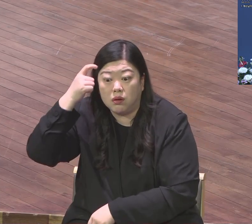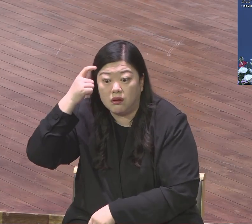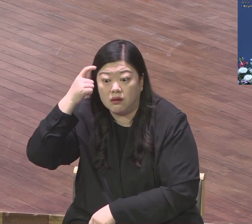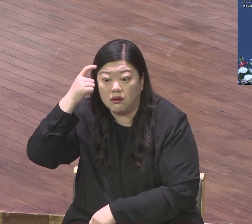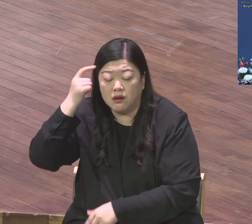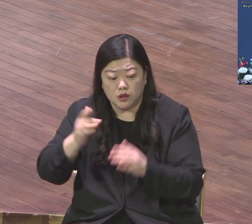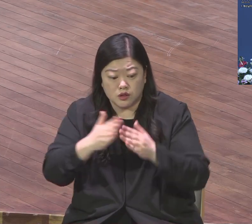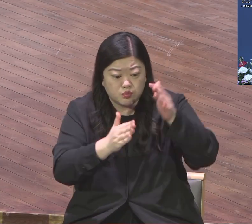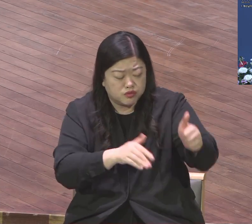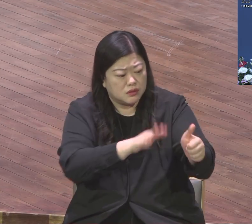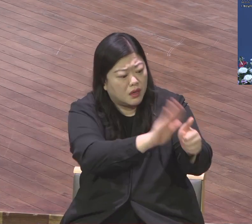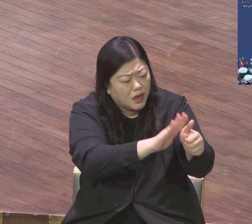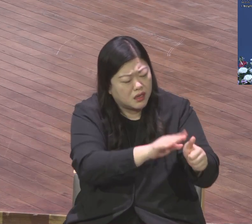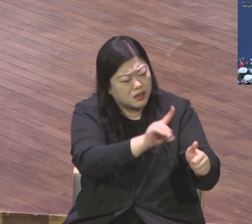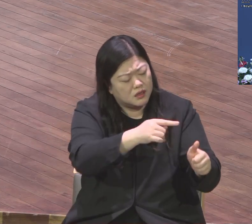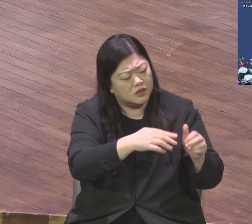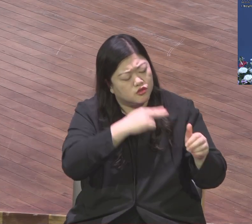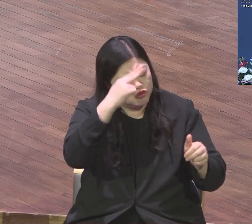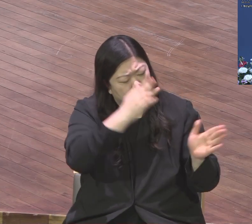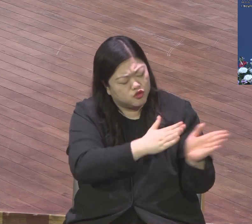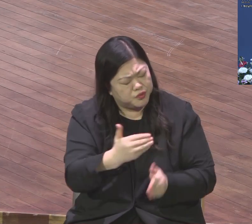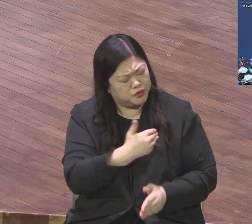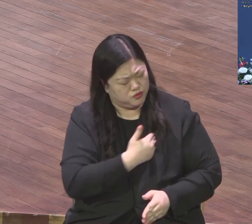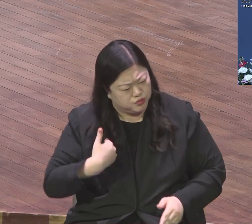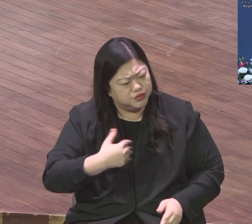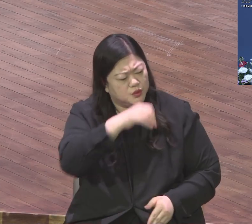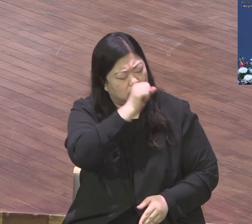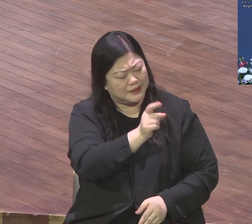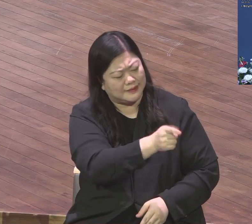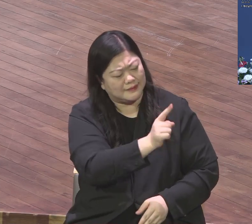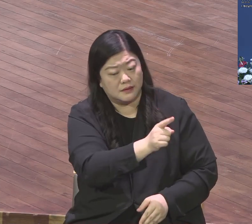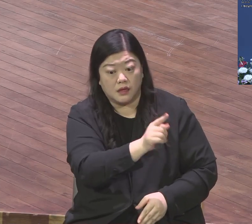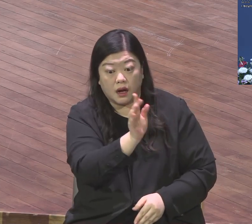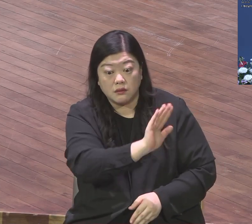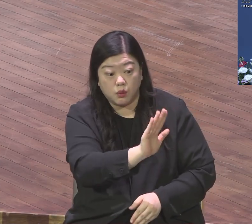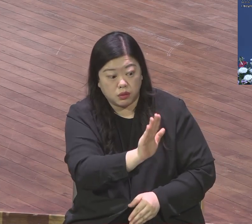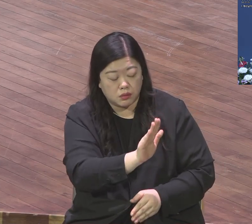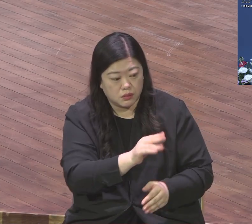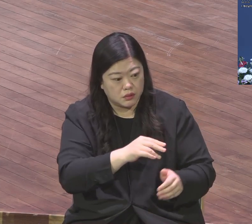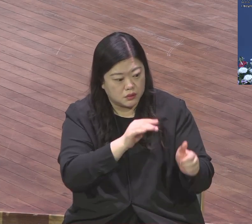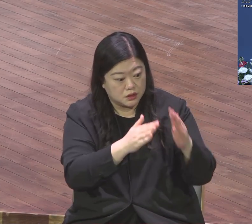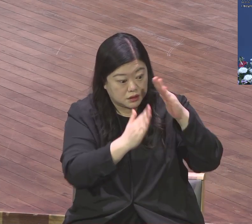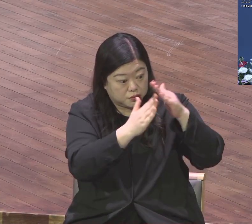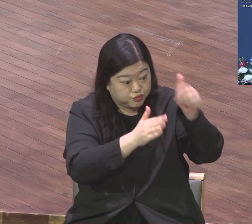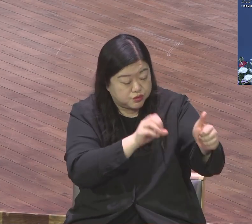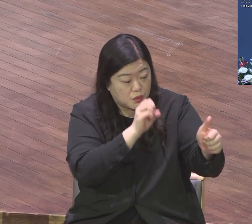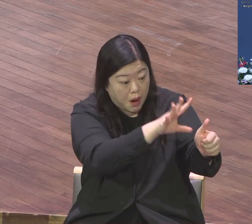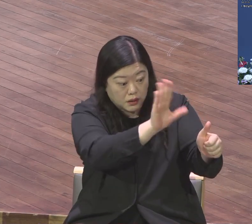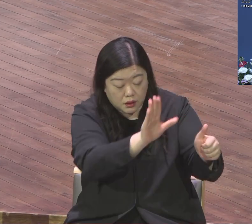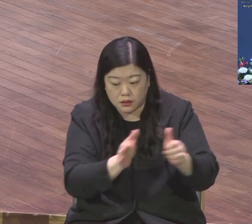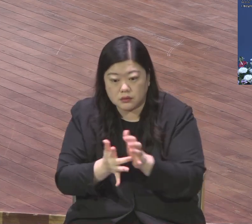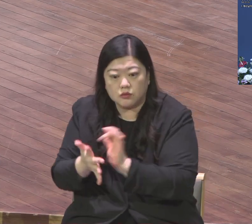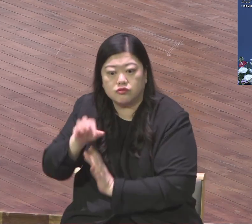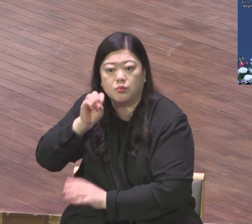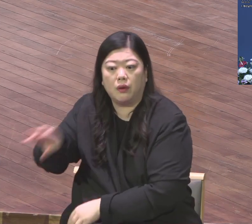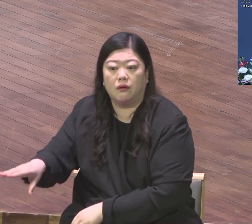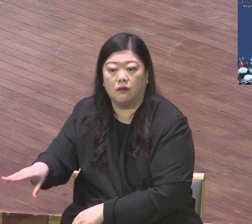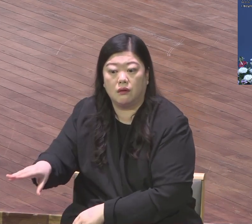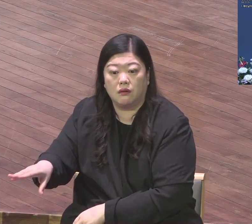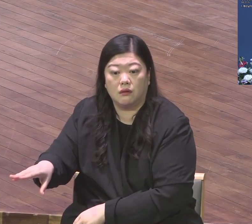문제가 생겼는데 문제를 해결해 달라고 예수님께 가져왔는데 그 이유가 뭐냐